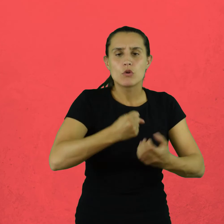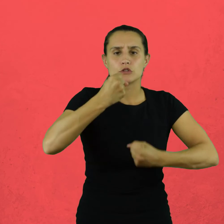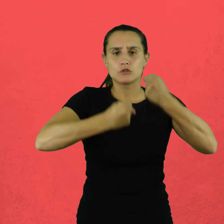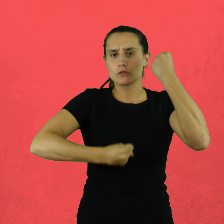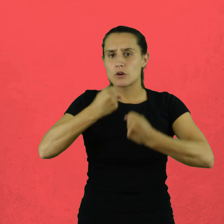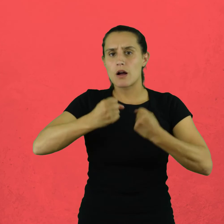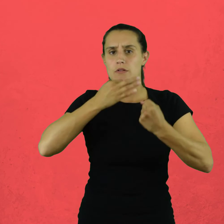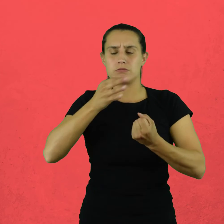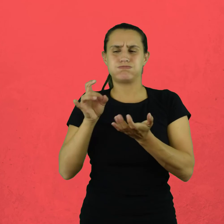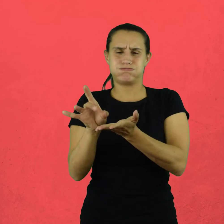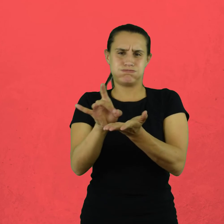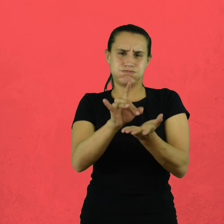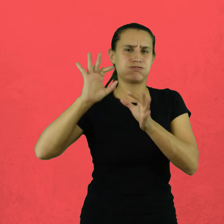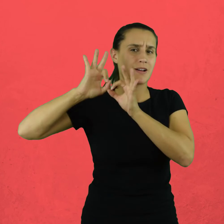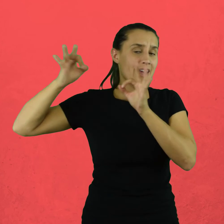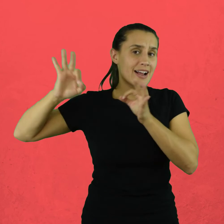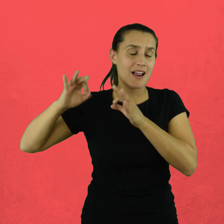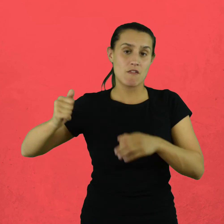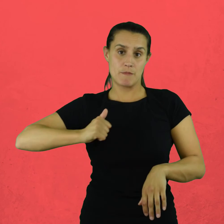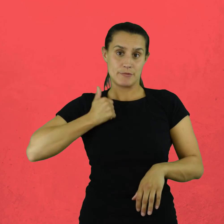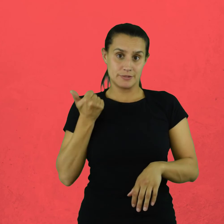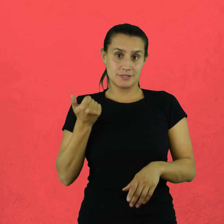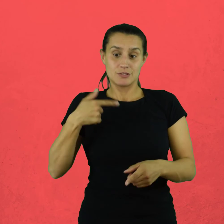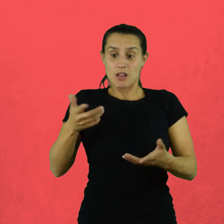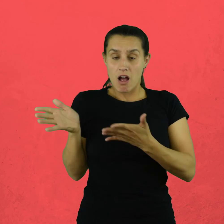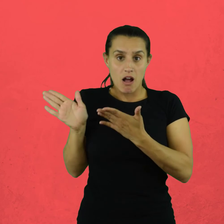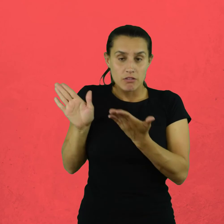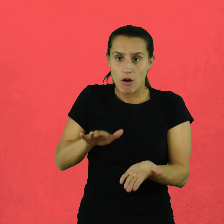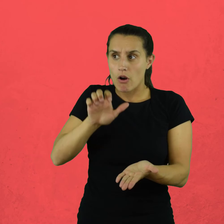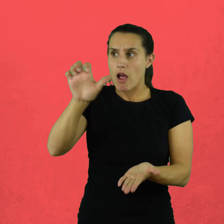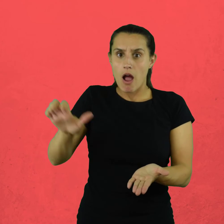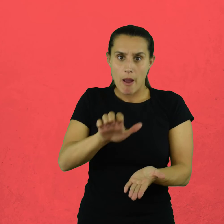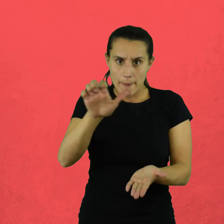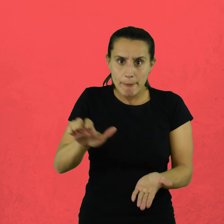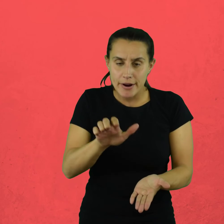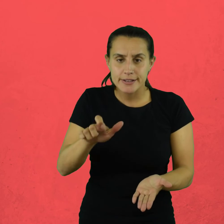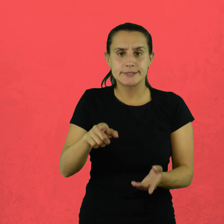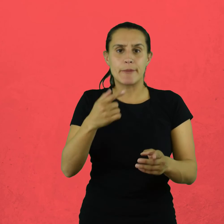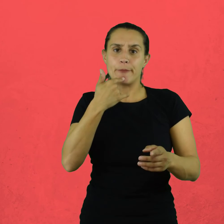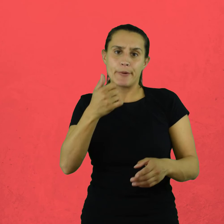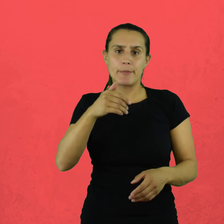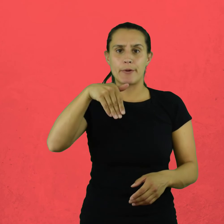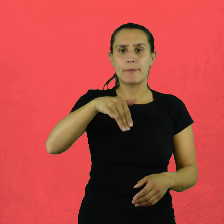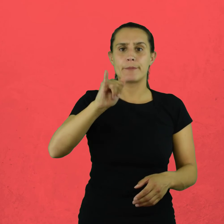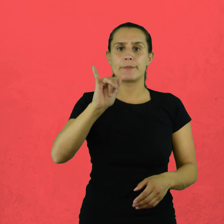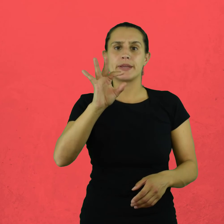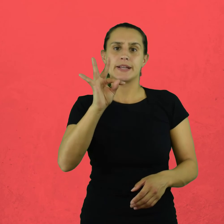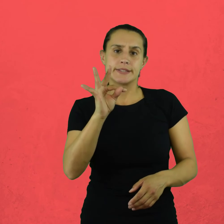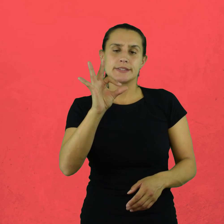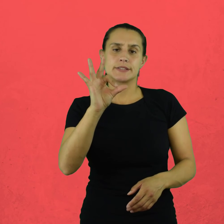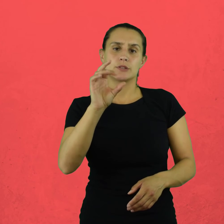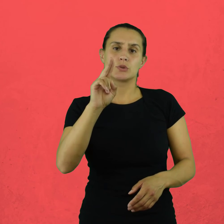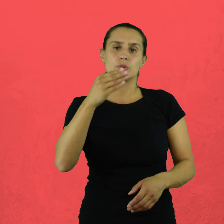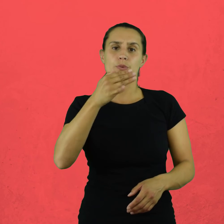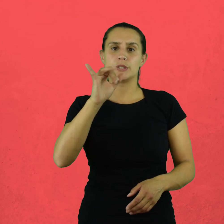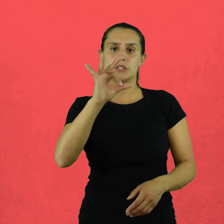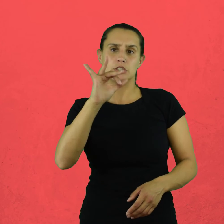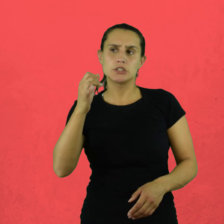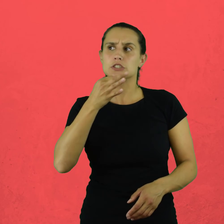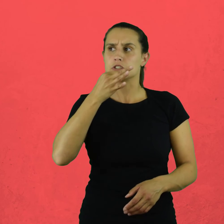fue terrible, en la explotación de los prisioneros de guerra. Hoy las empresas aún no reconocen la utilización de los prisioneros para